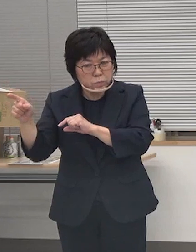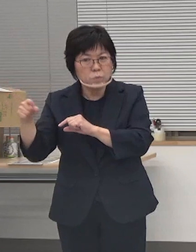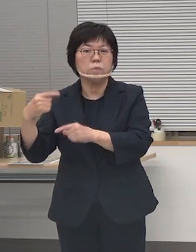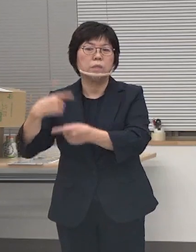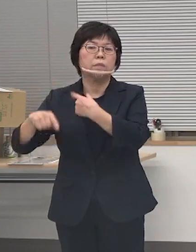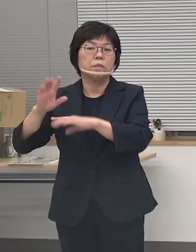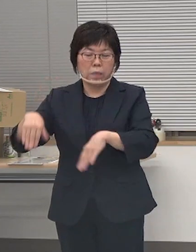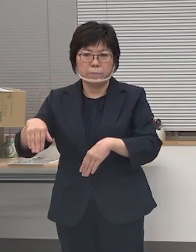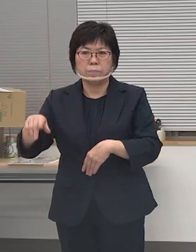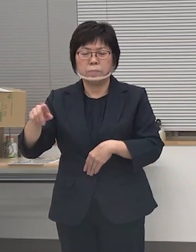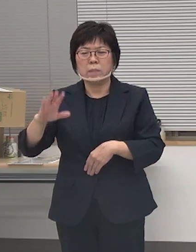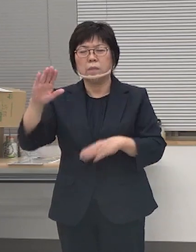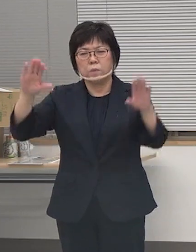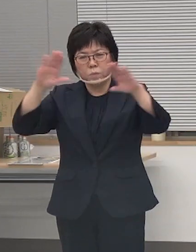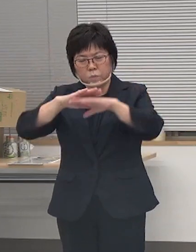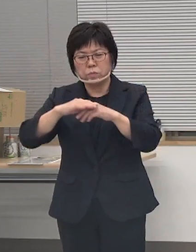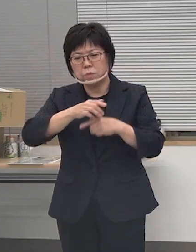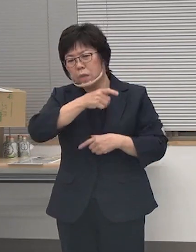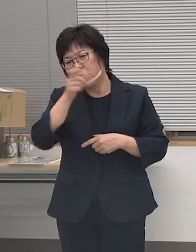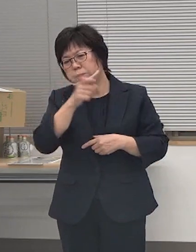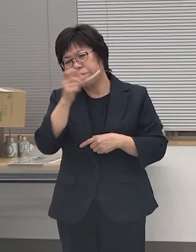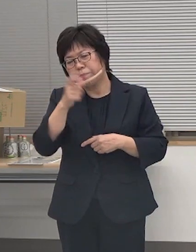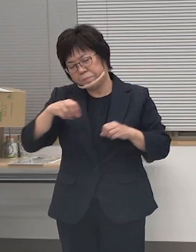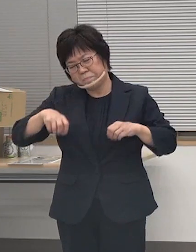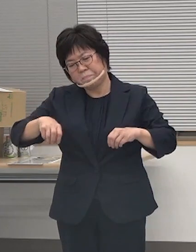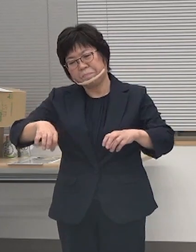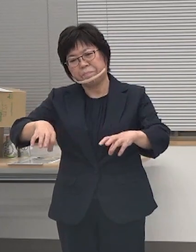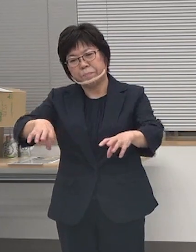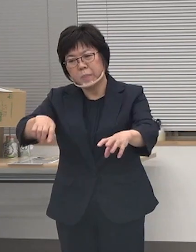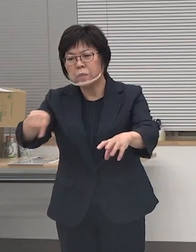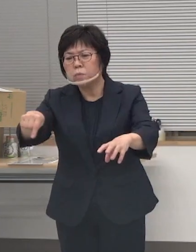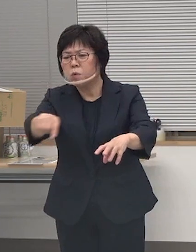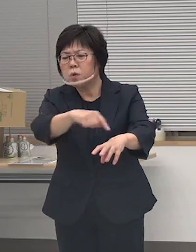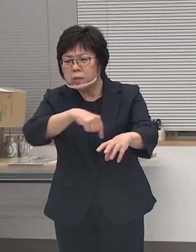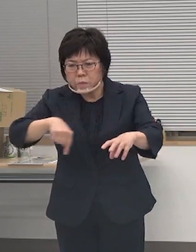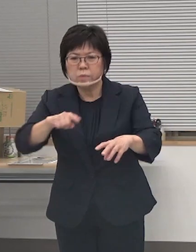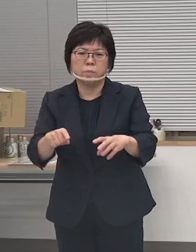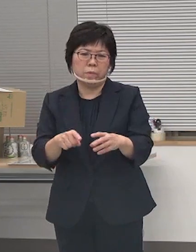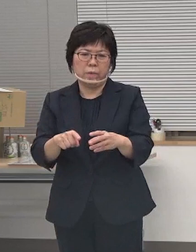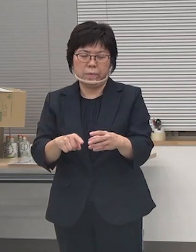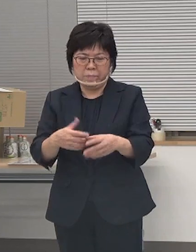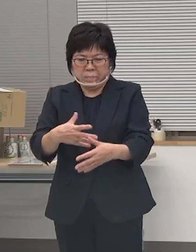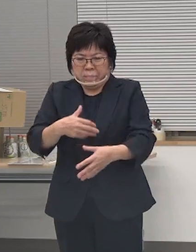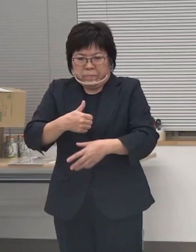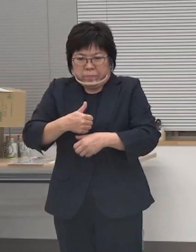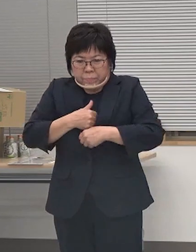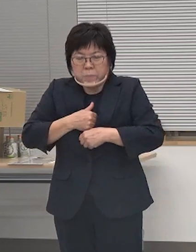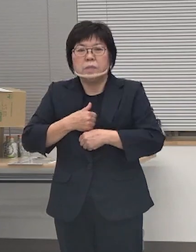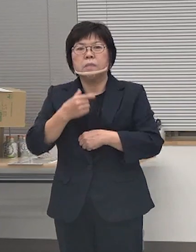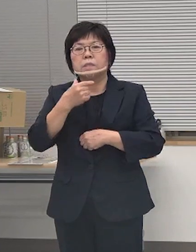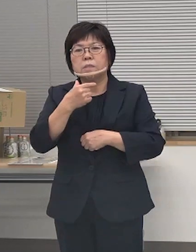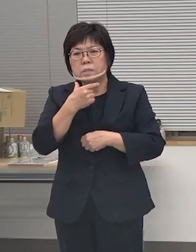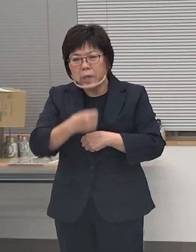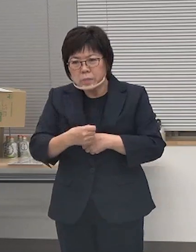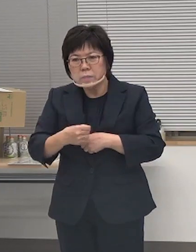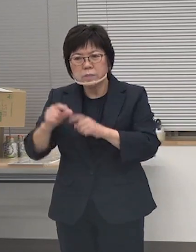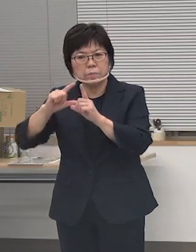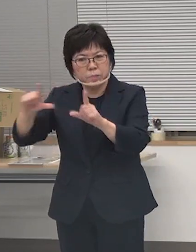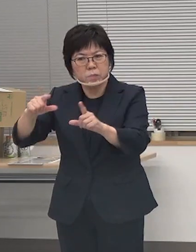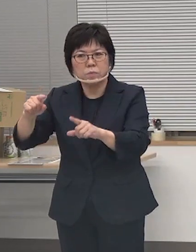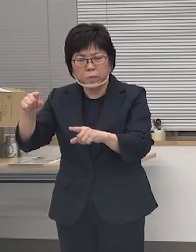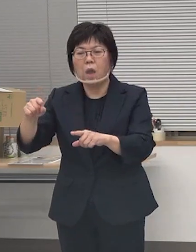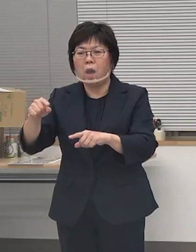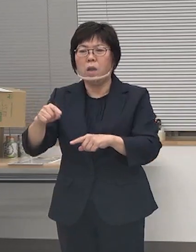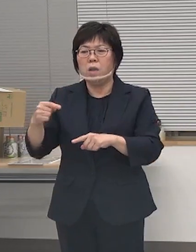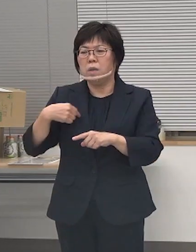するその対策をしっかり訴えていくつもりである、埼玉県とも連携をさせていただきたい、こういうそのお話がございました